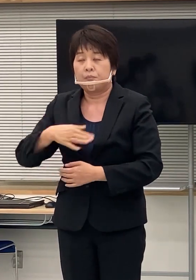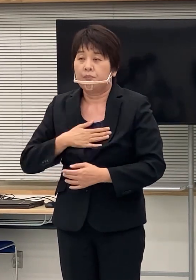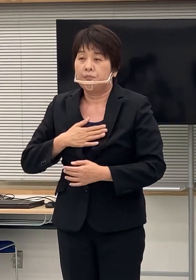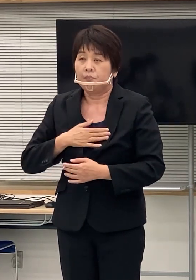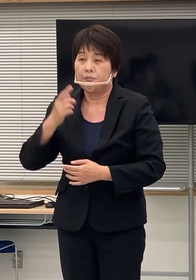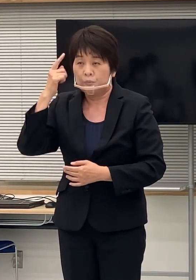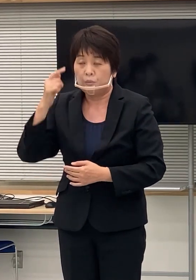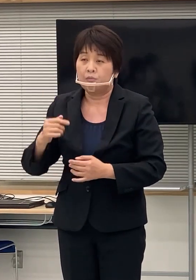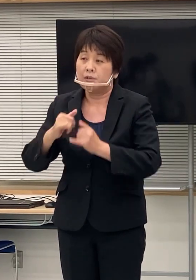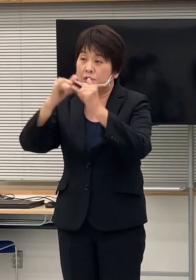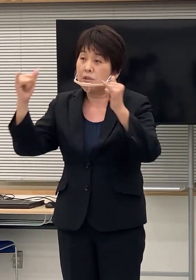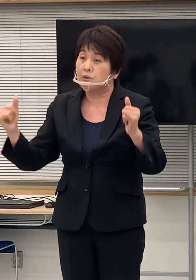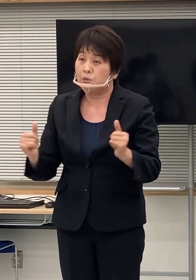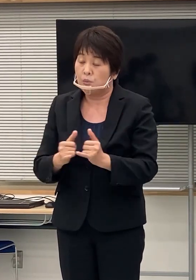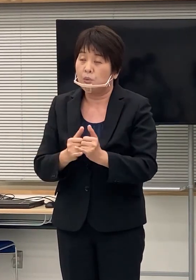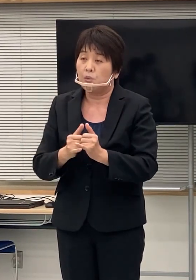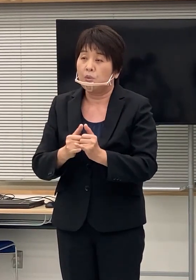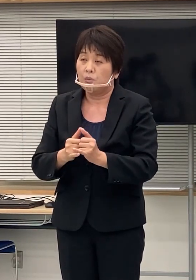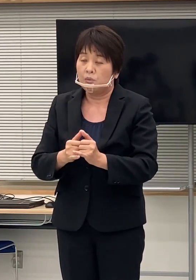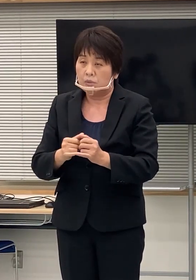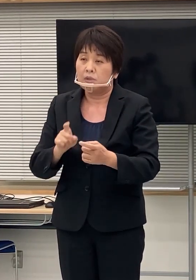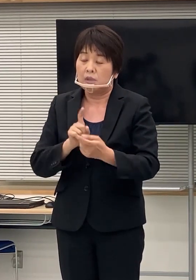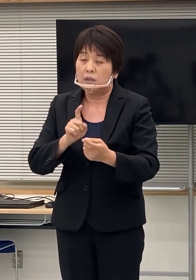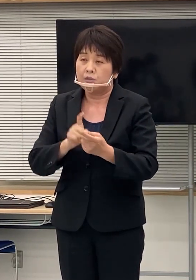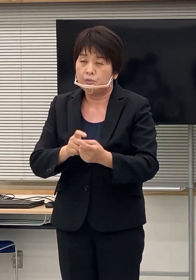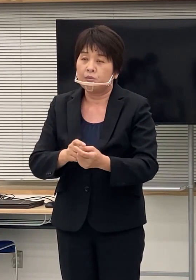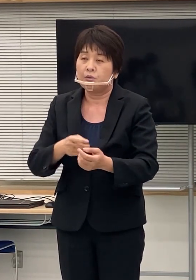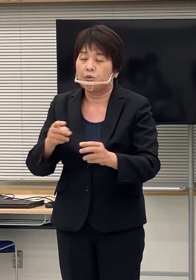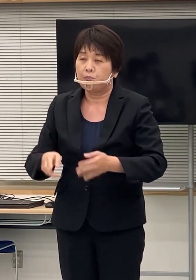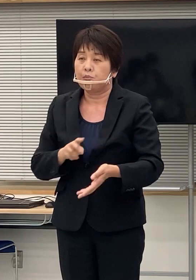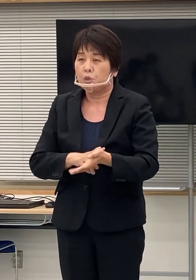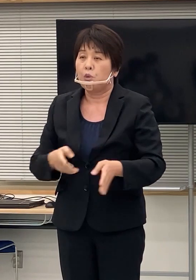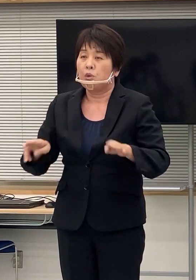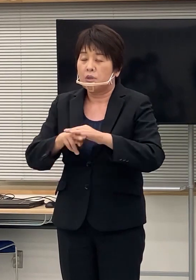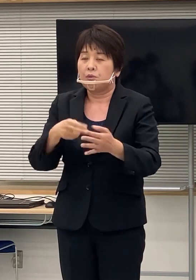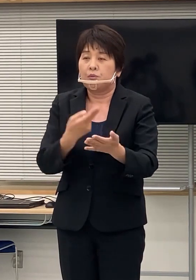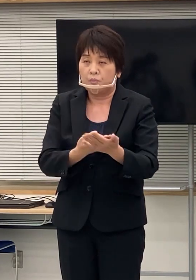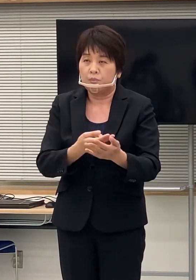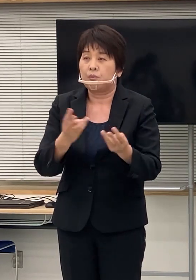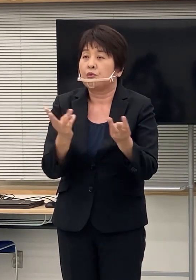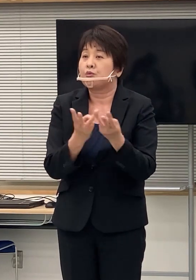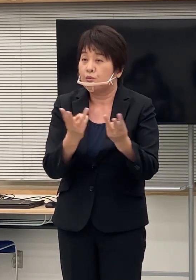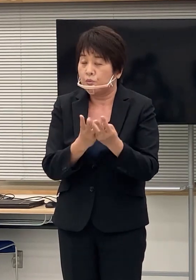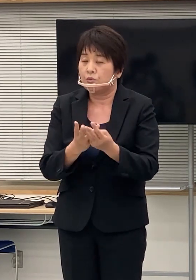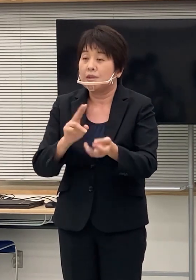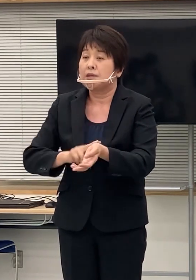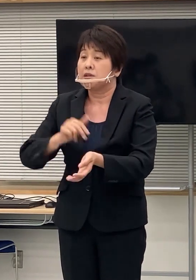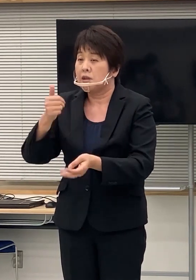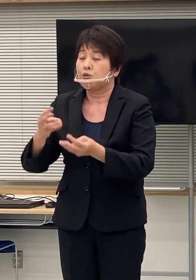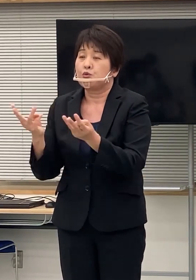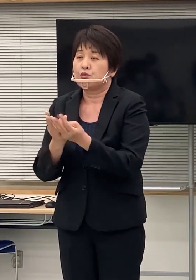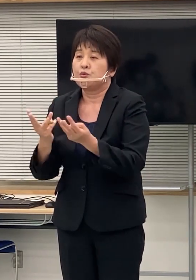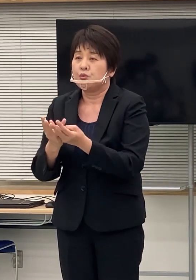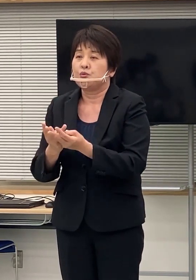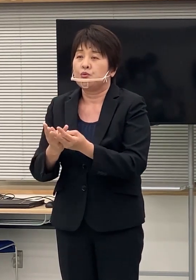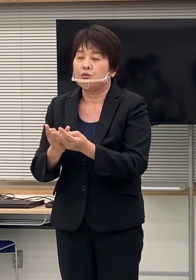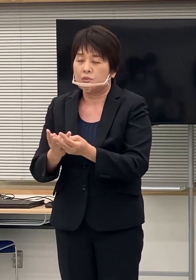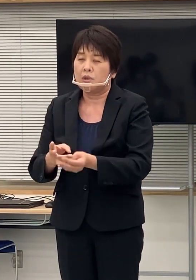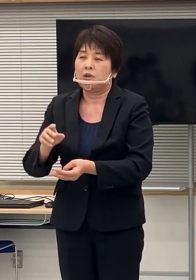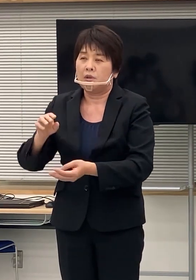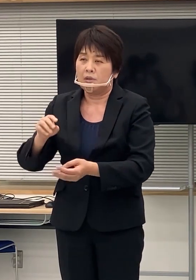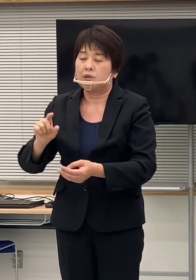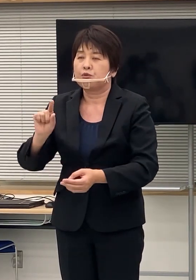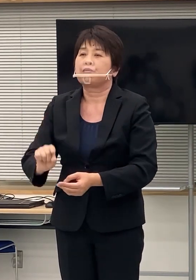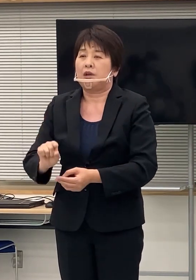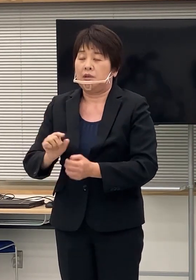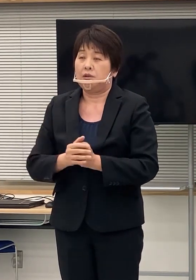り人口当たりのベッド数あるいは医師数が極めて低いレベルであります。これを克服するため